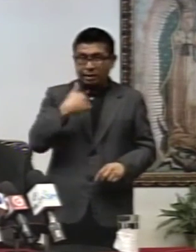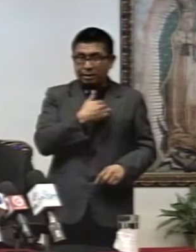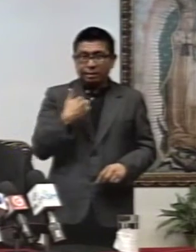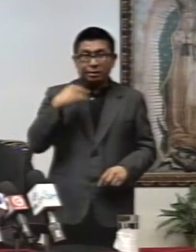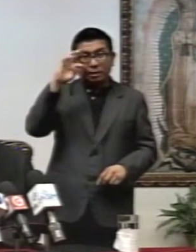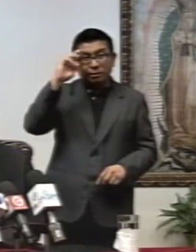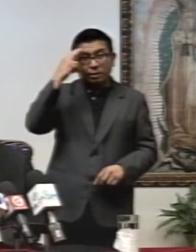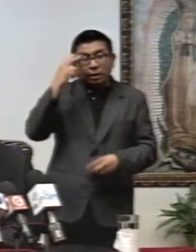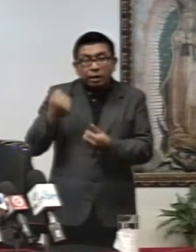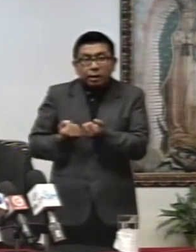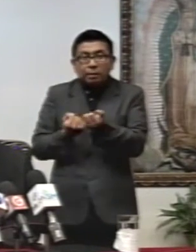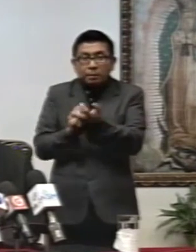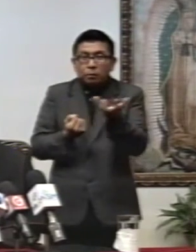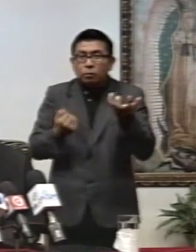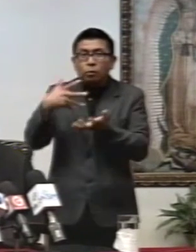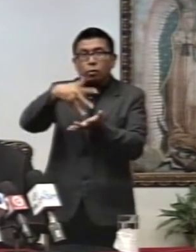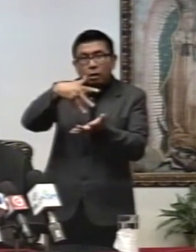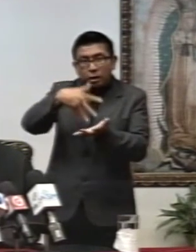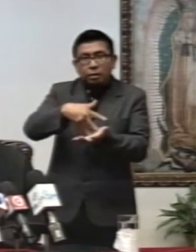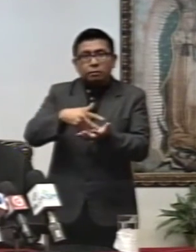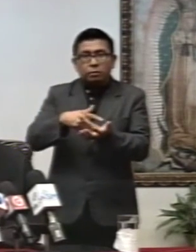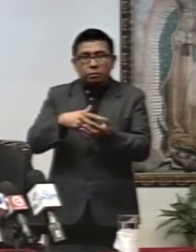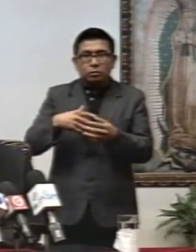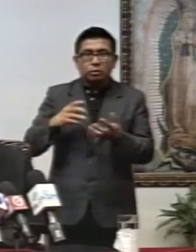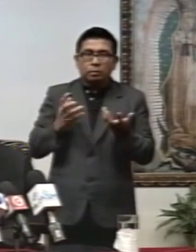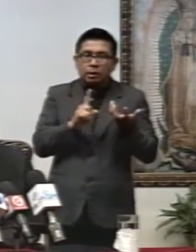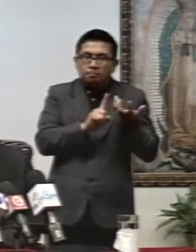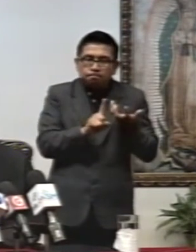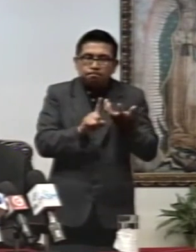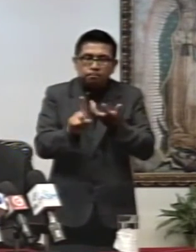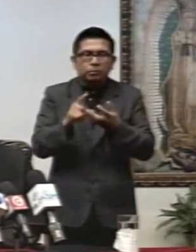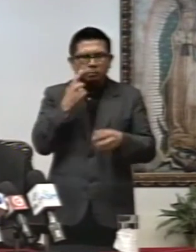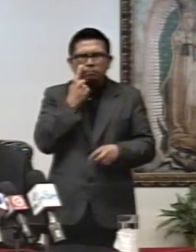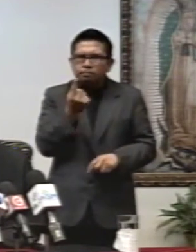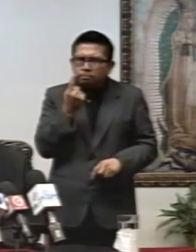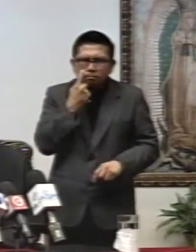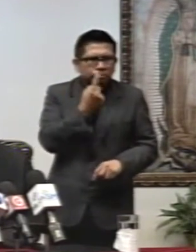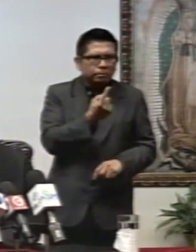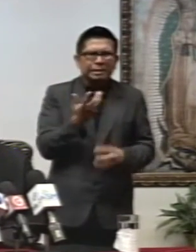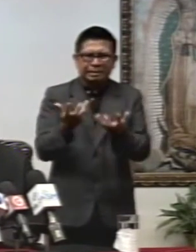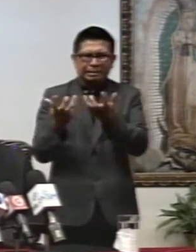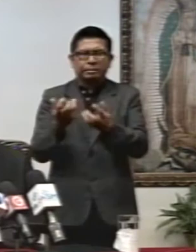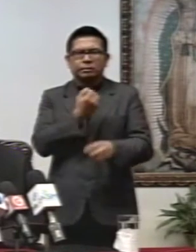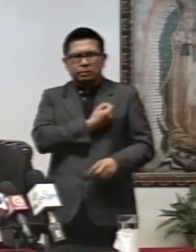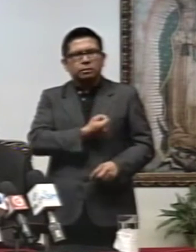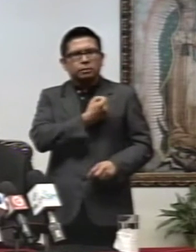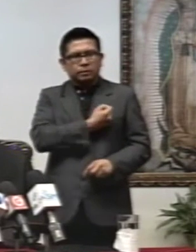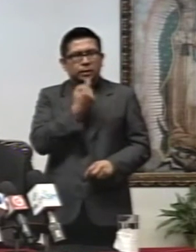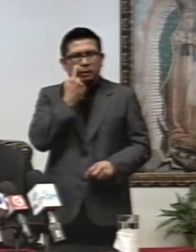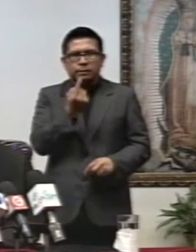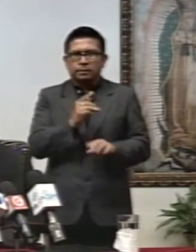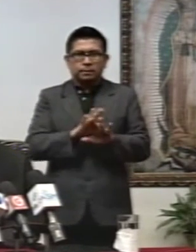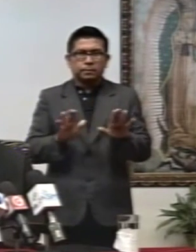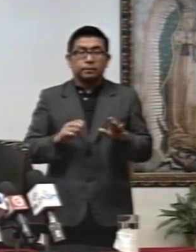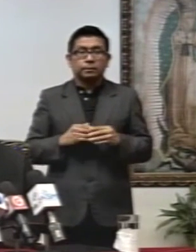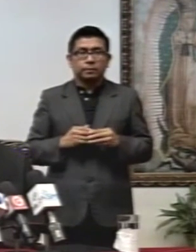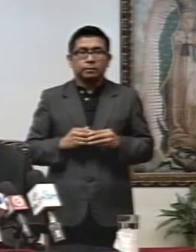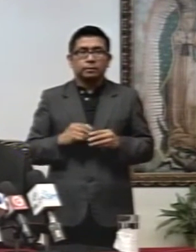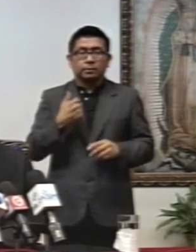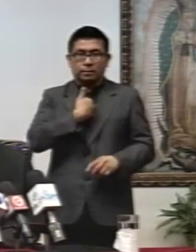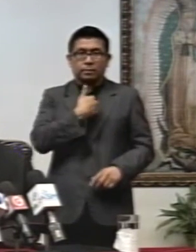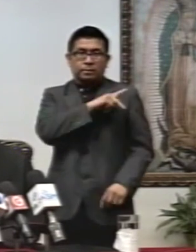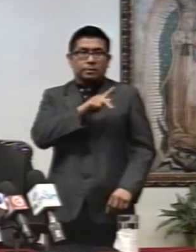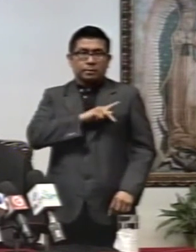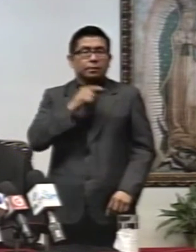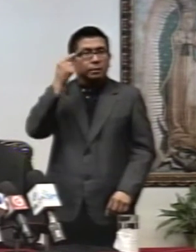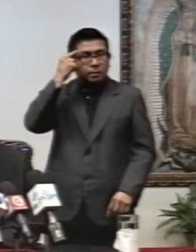y lo que nosotros vemos es que las personas están sufriendo, como dije hace un momento. Personalmente